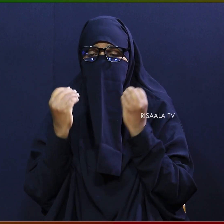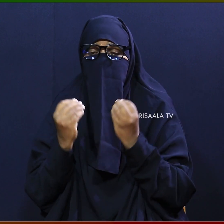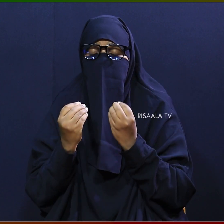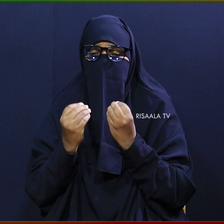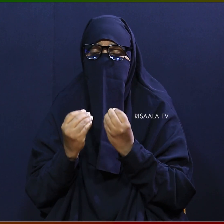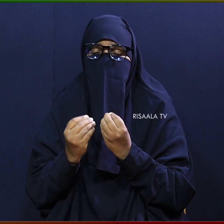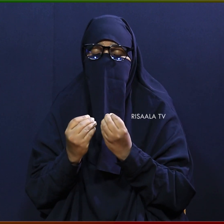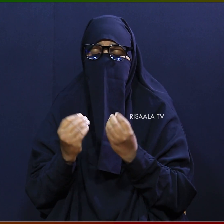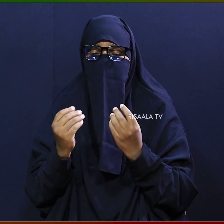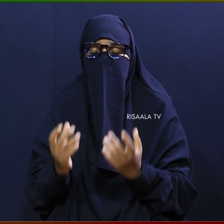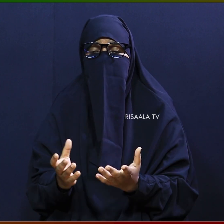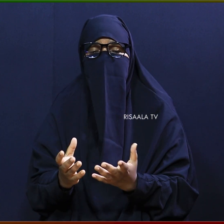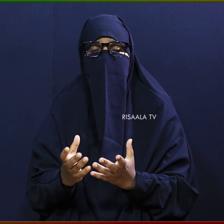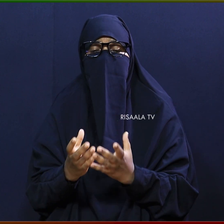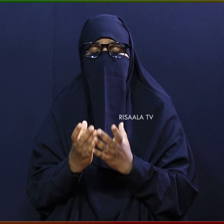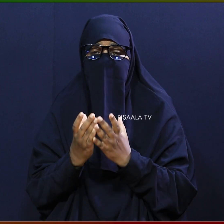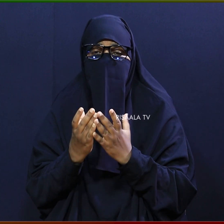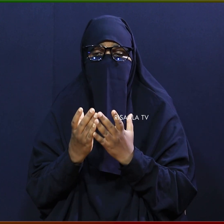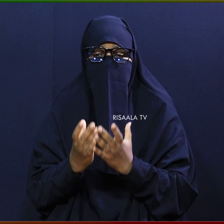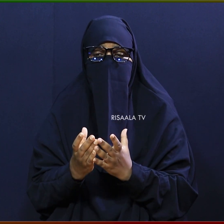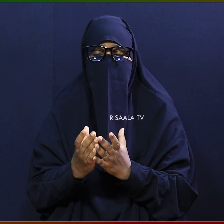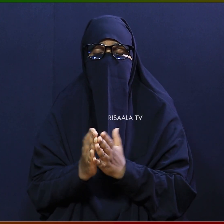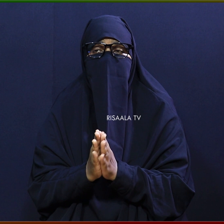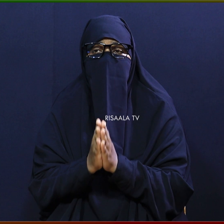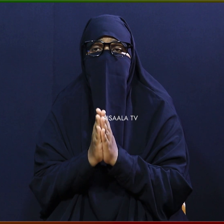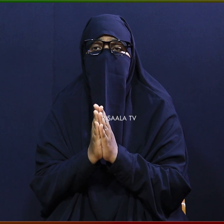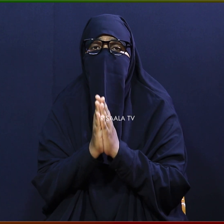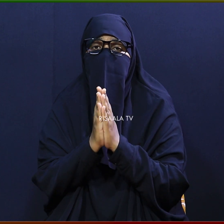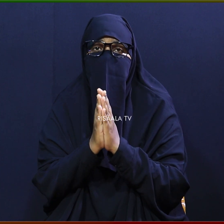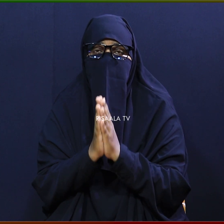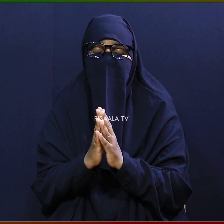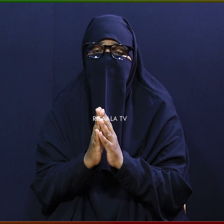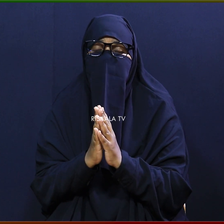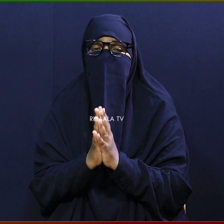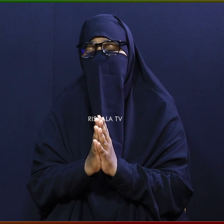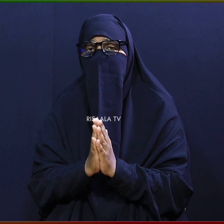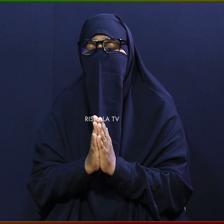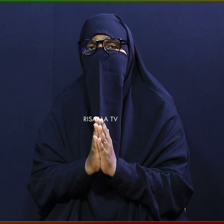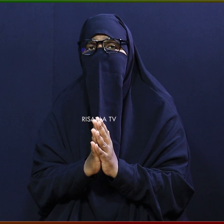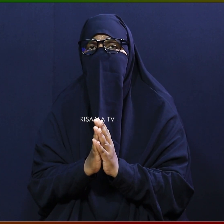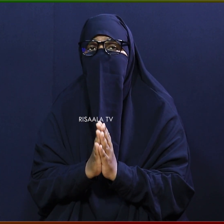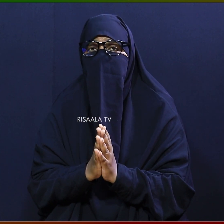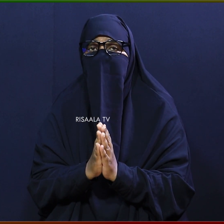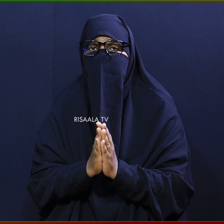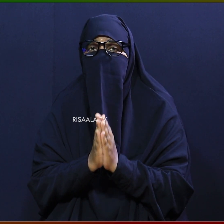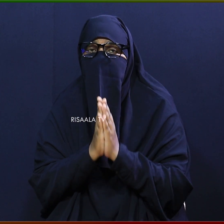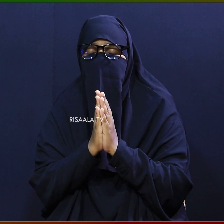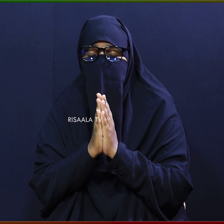dhaguuna siiyey samci iyo basaruna siiyey caqliyuuna siiyey maxay tahay sababta ugu weyn oo isku cadeynayso gabaray haddaa intaan ku